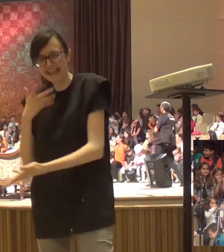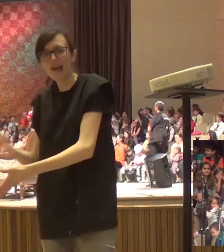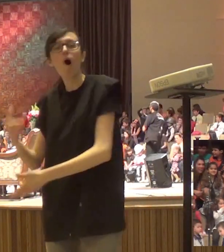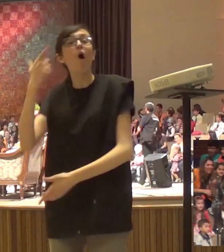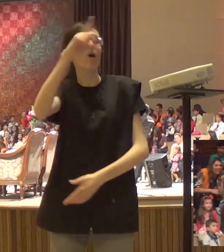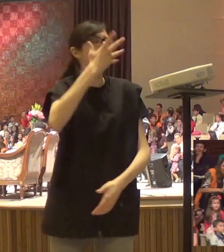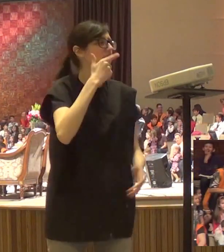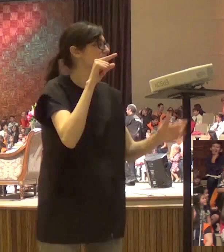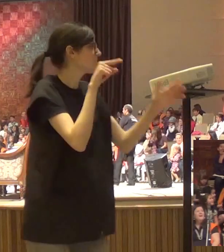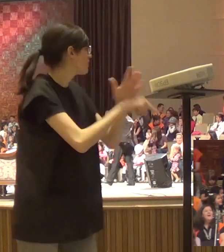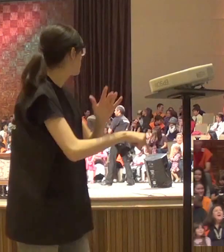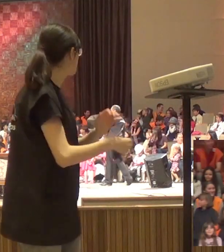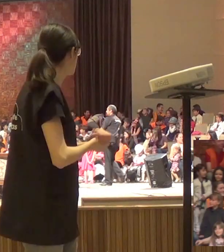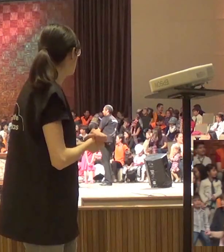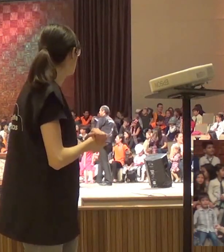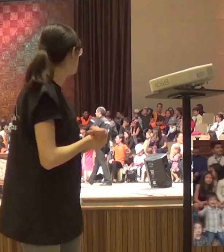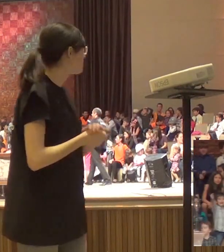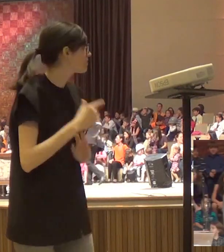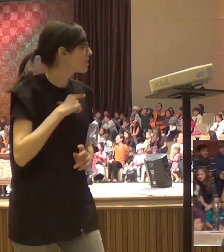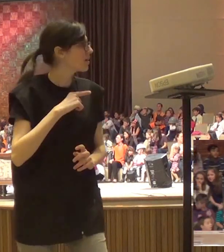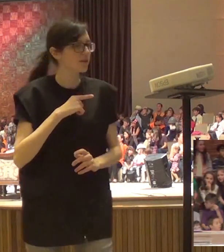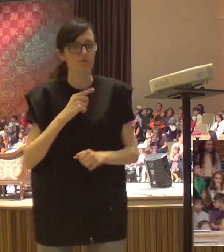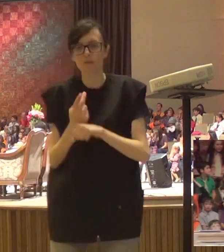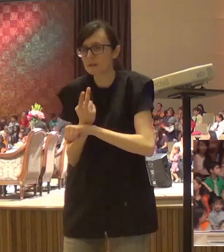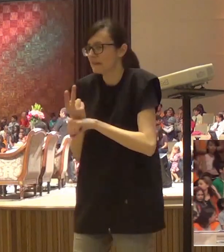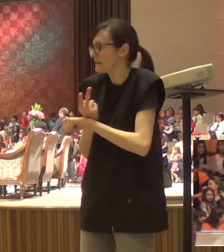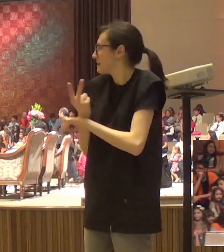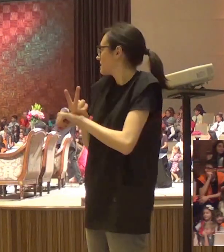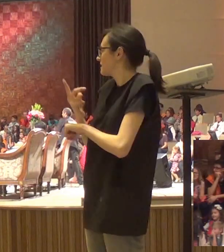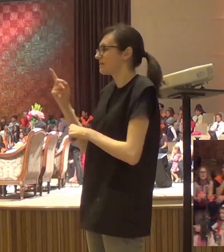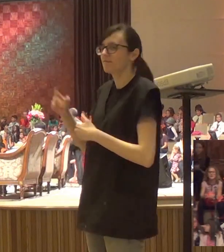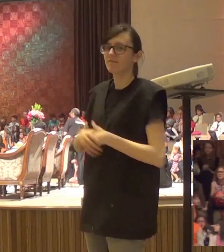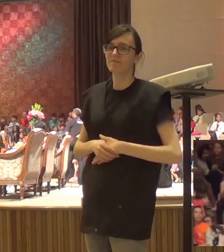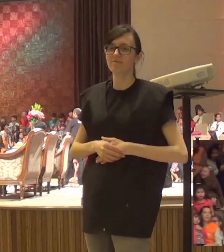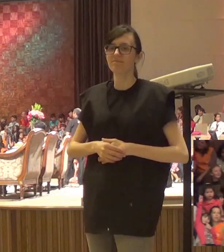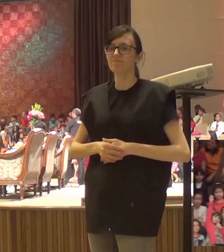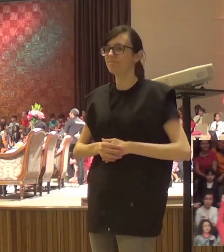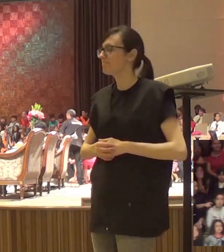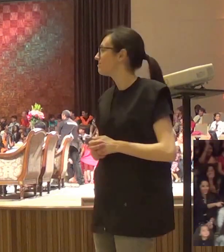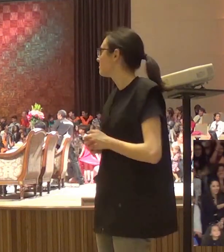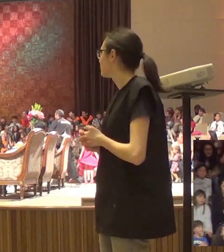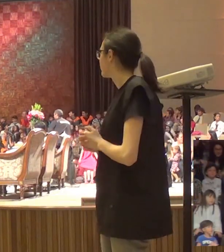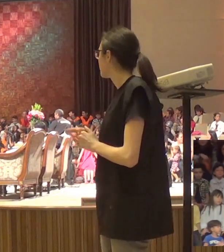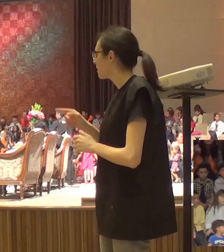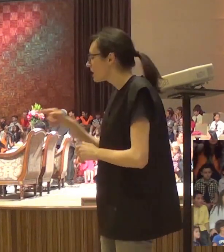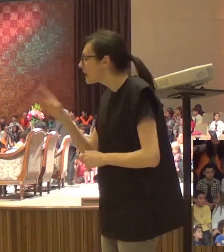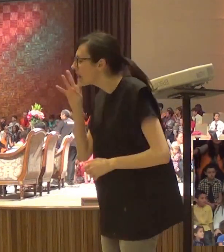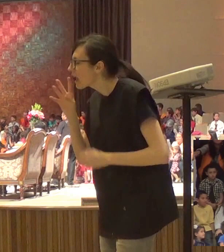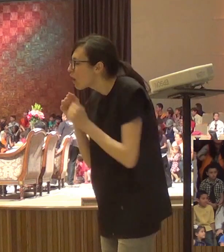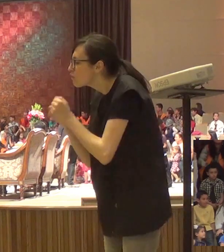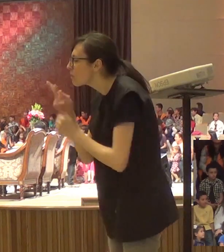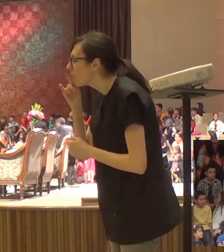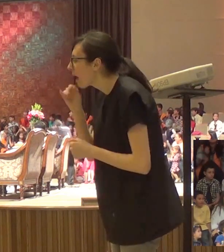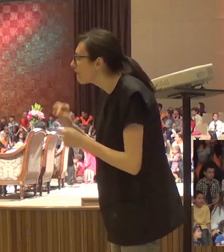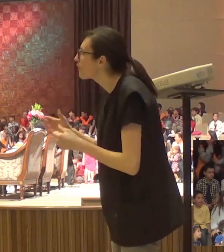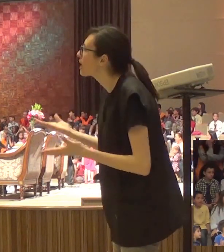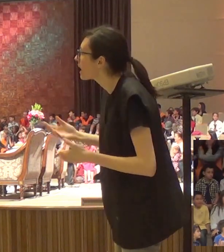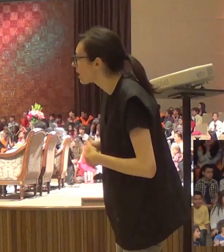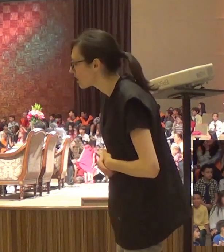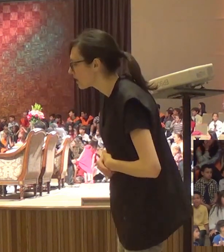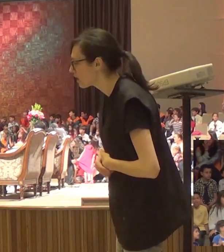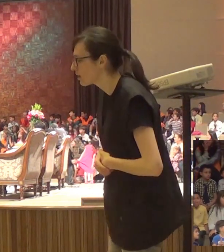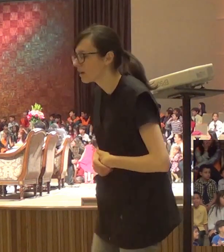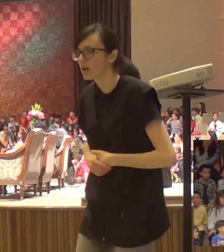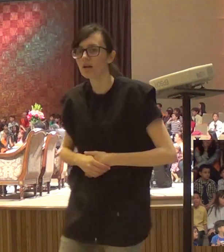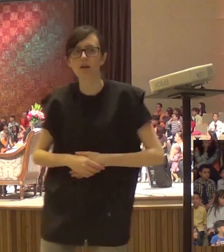dormir é um programão também. Vamos ver uma criança aqui que pode me ajudar aqui. A Su quer ajudar aqui. Su, uma coisa